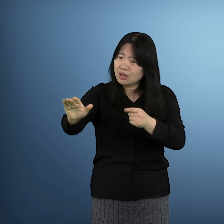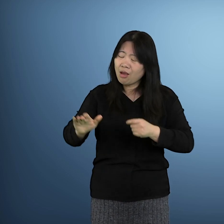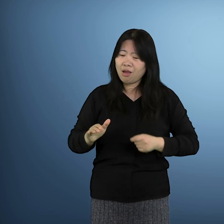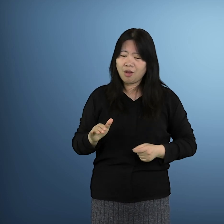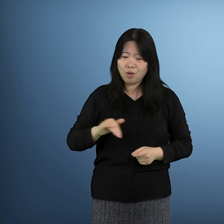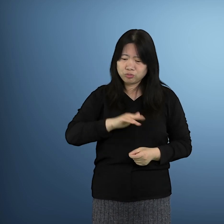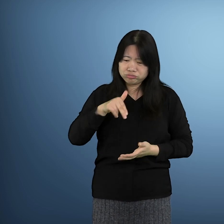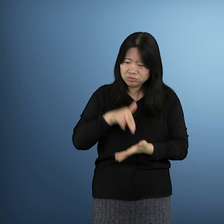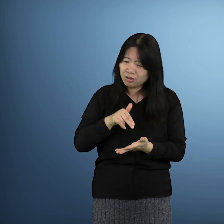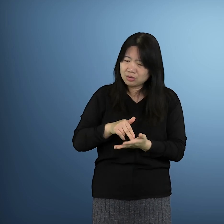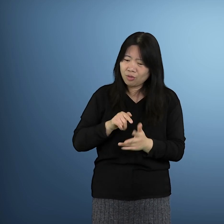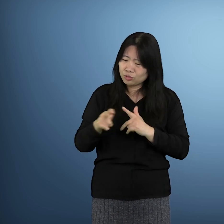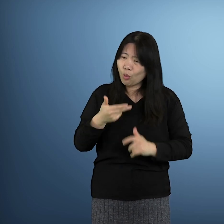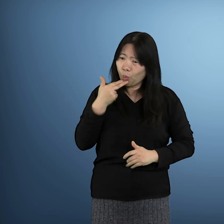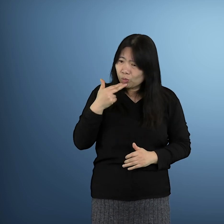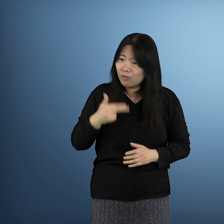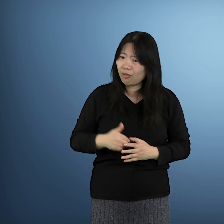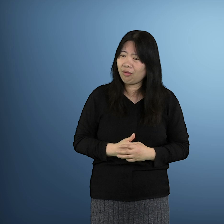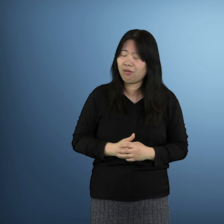안 봐주시던가요?